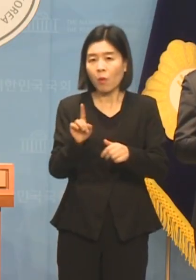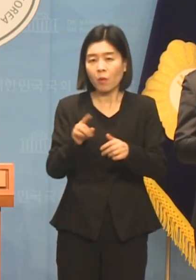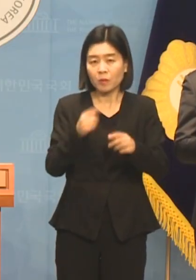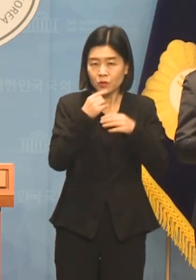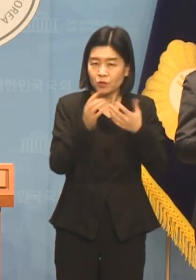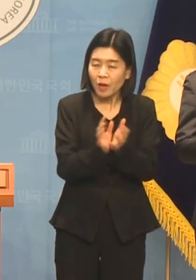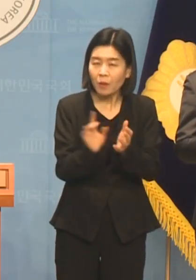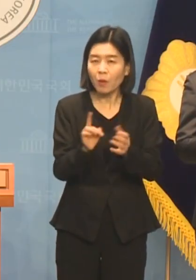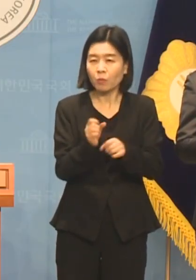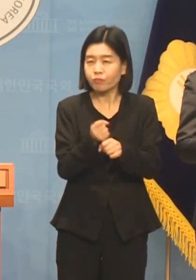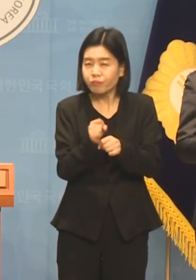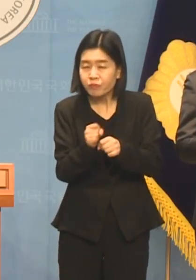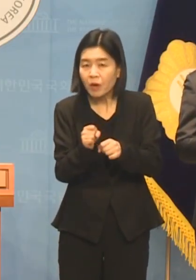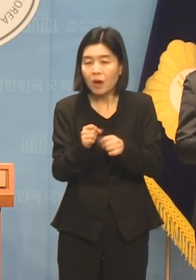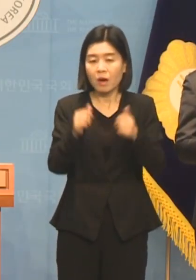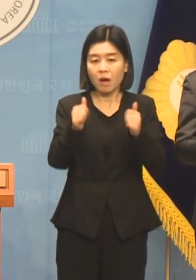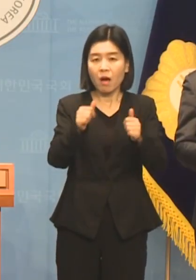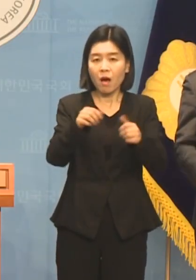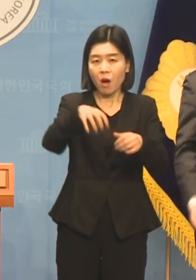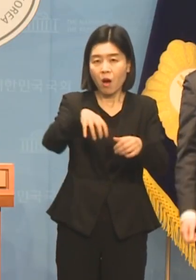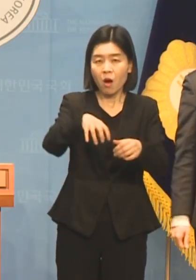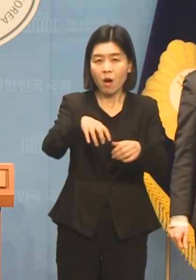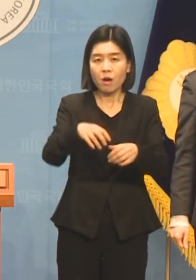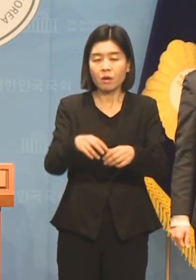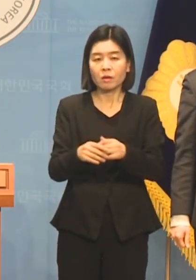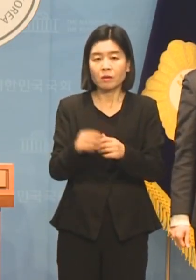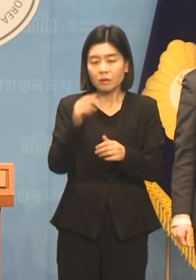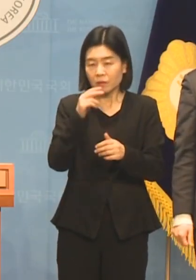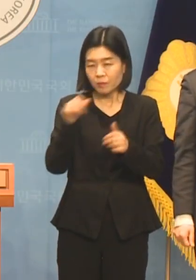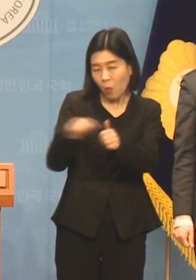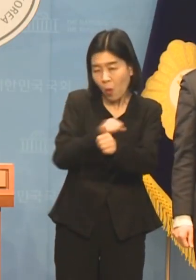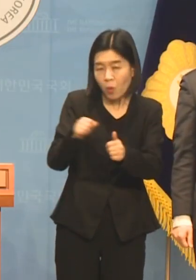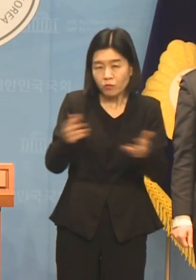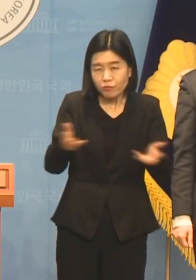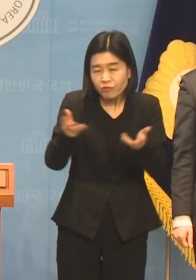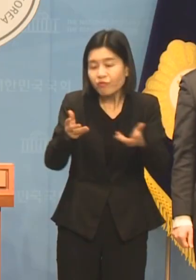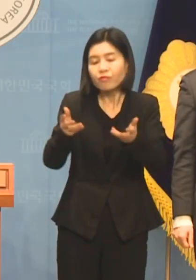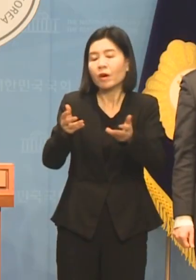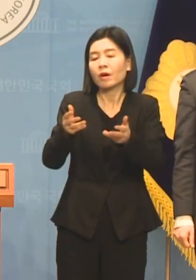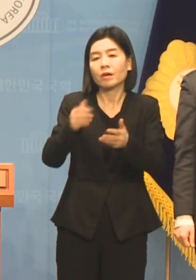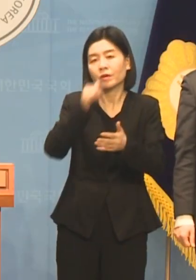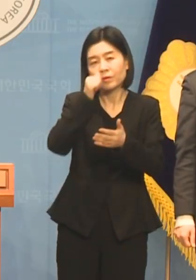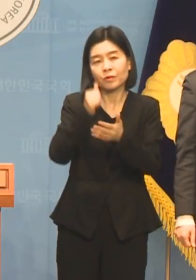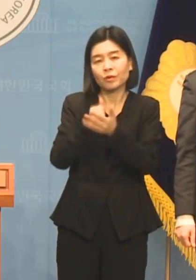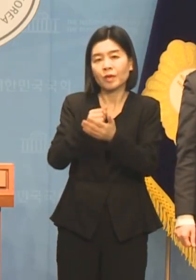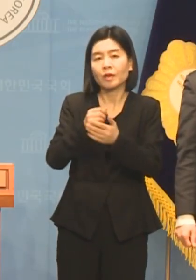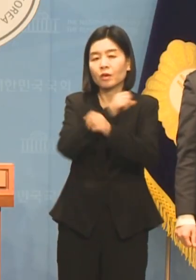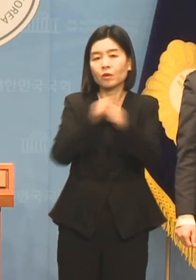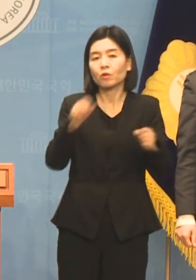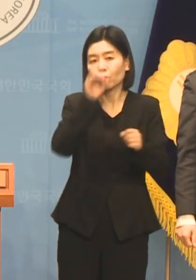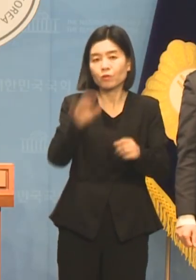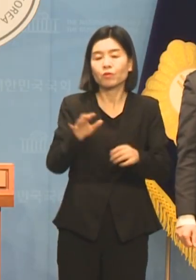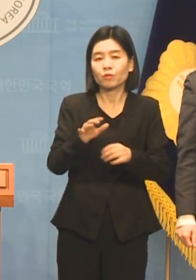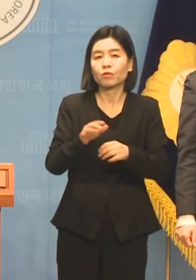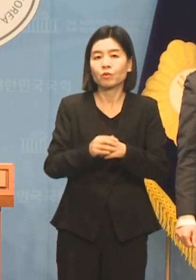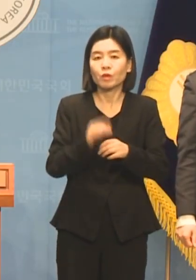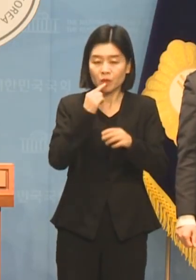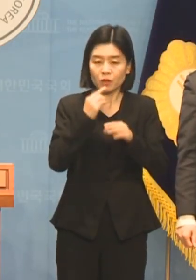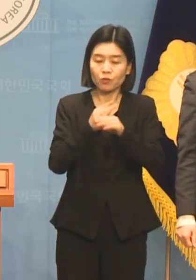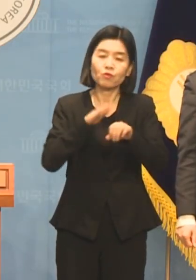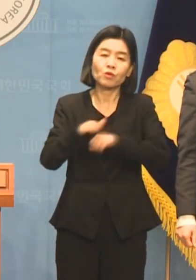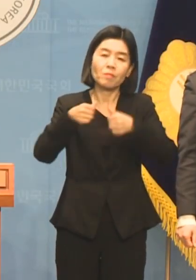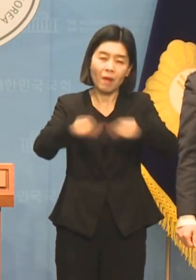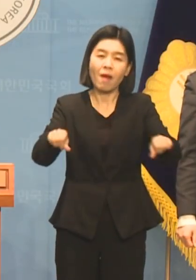헌법기관 등 사법부에 대한 폭력 선동은 결코 용납할 수 없는 민주주의 파괴 행위입니다. 그 배후와